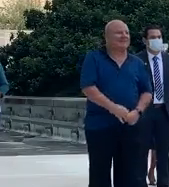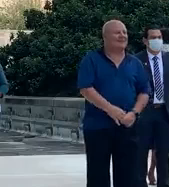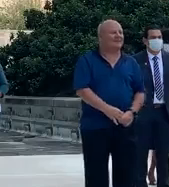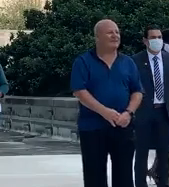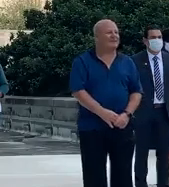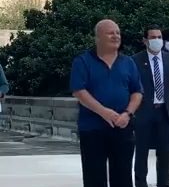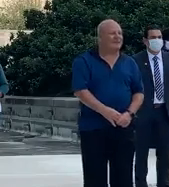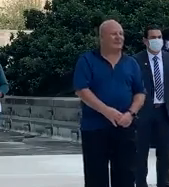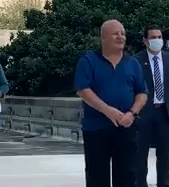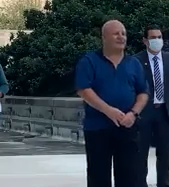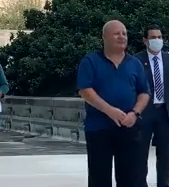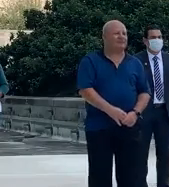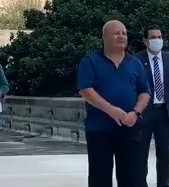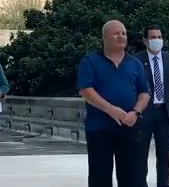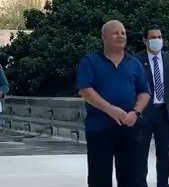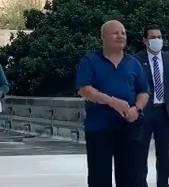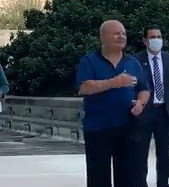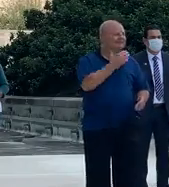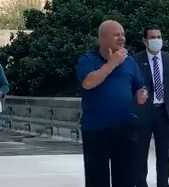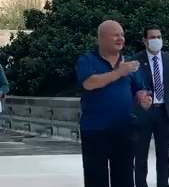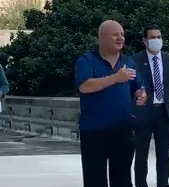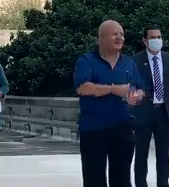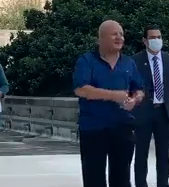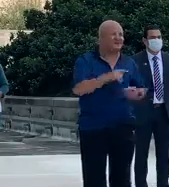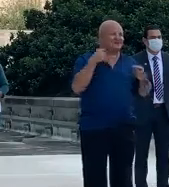Alcaldesa, muchas gracias.